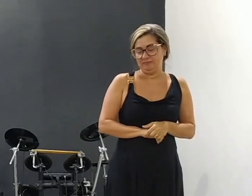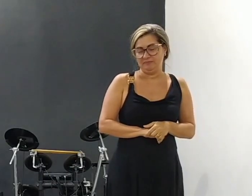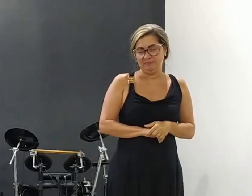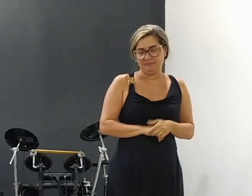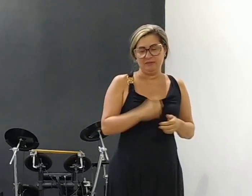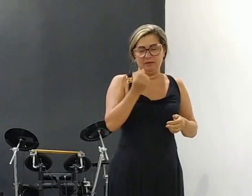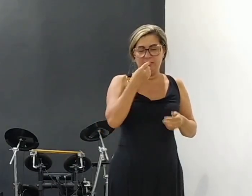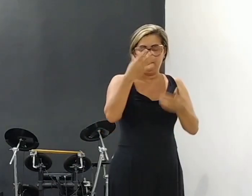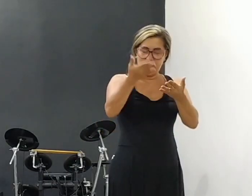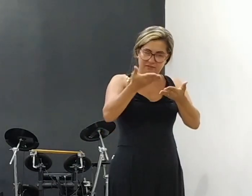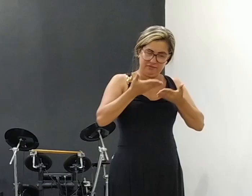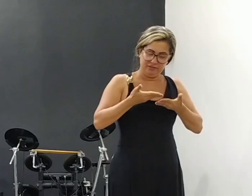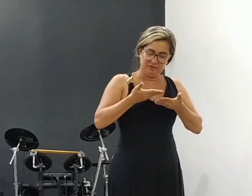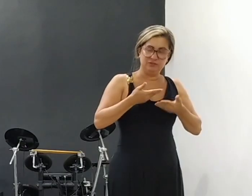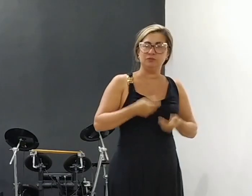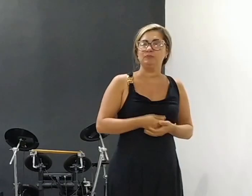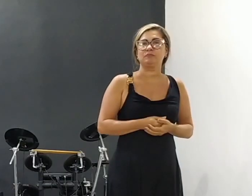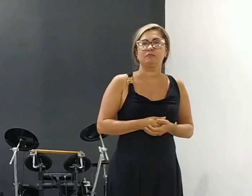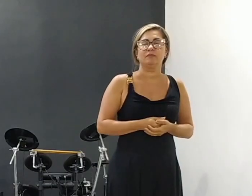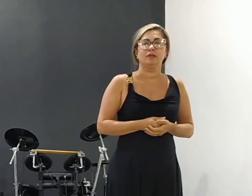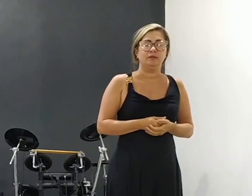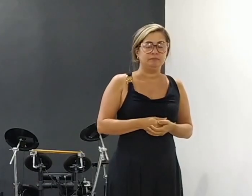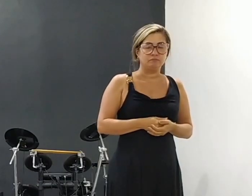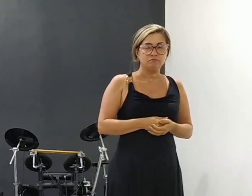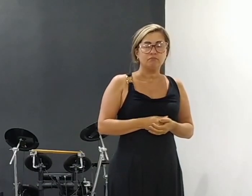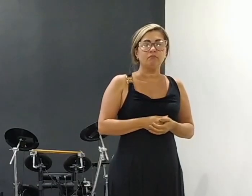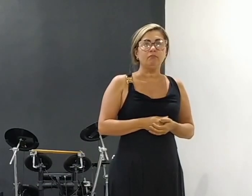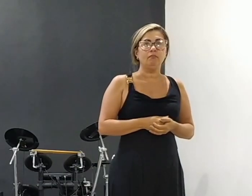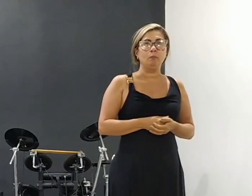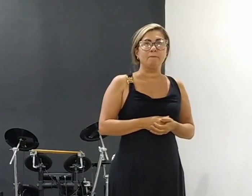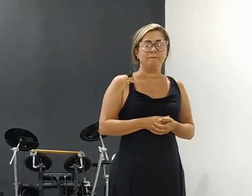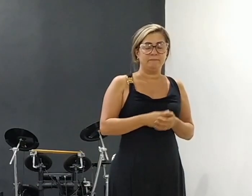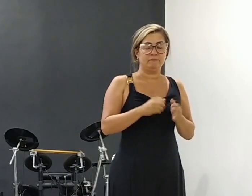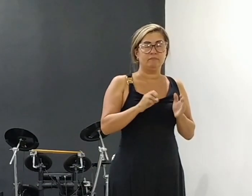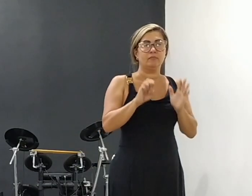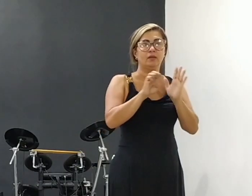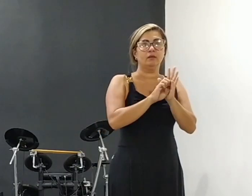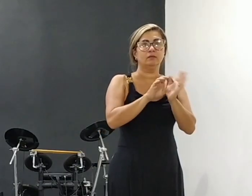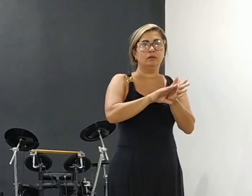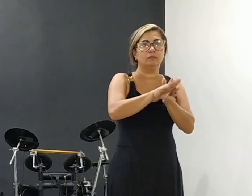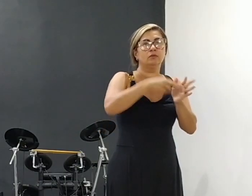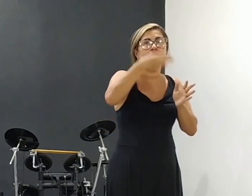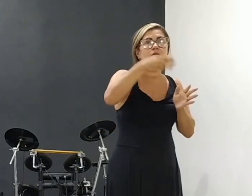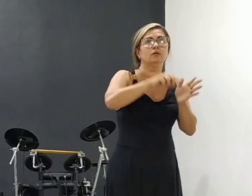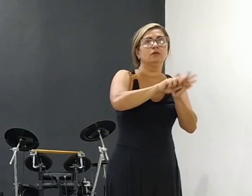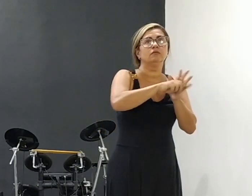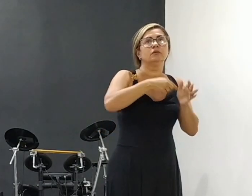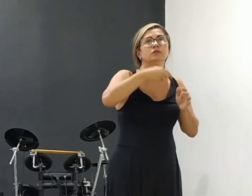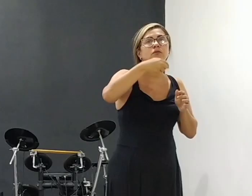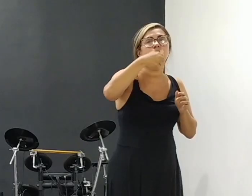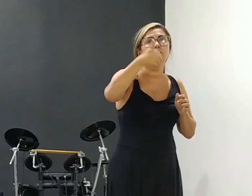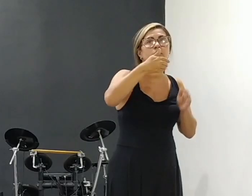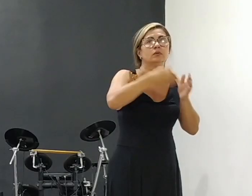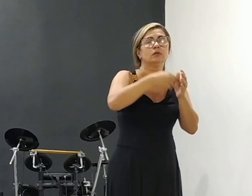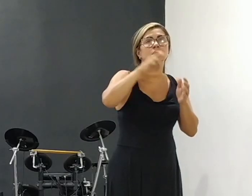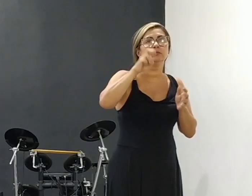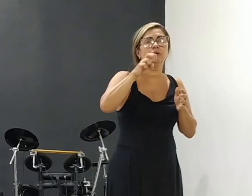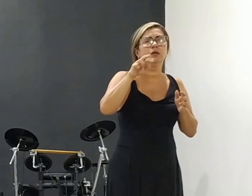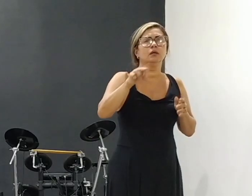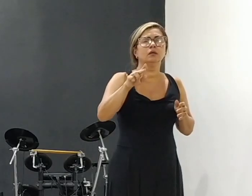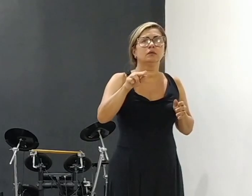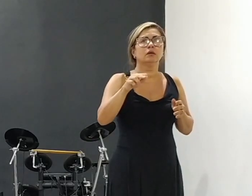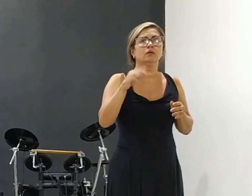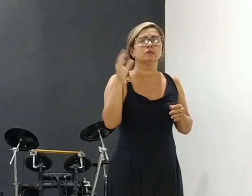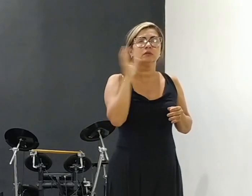Bem-vindos, meus irmãos, bem-vindos. Quem achou, diga bem? Amém. Êxodo capítulo 3, versículo 1 ao versículo 5, irmãos. Quero